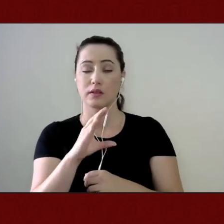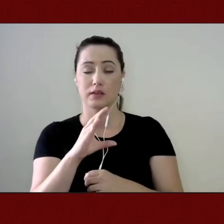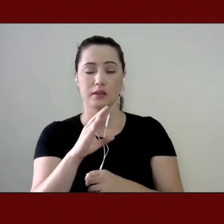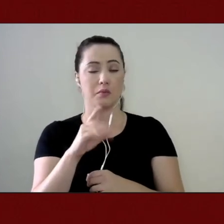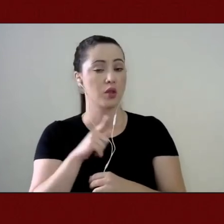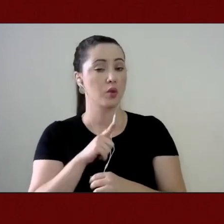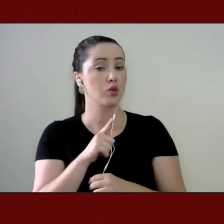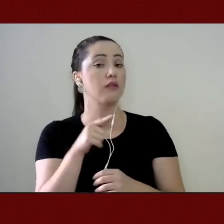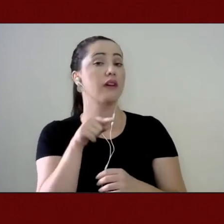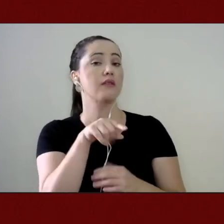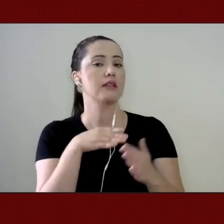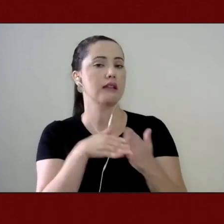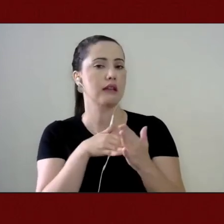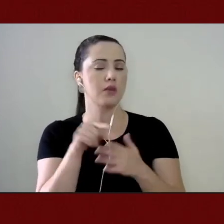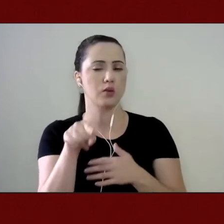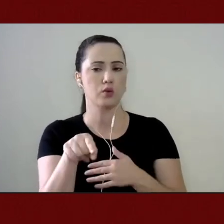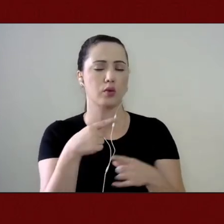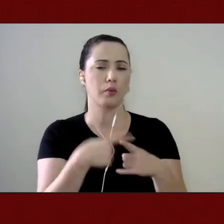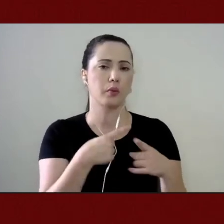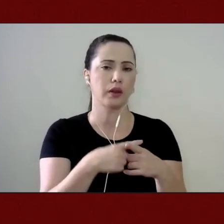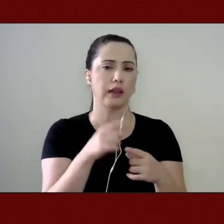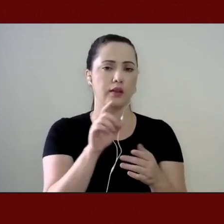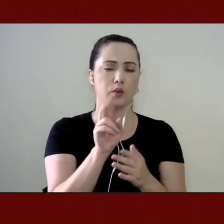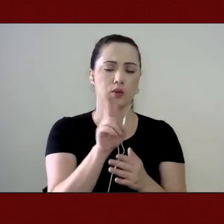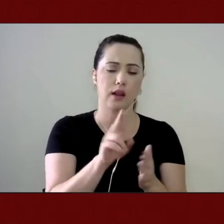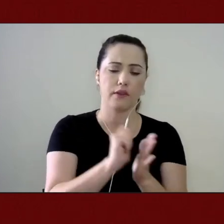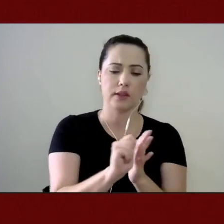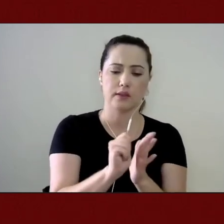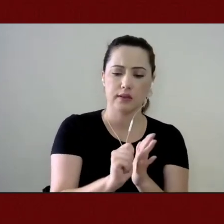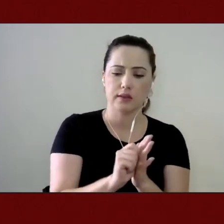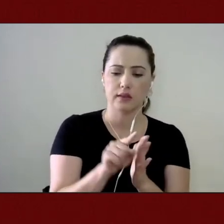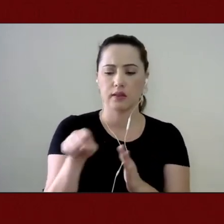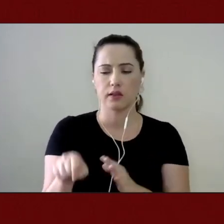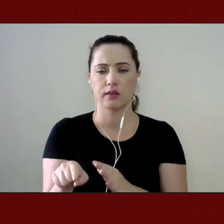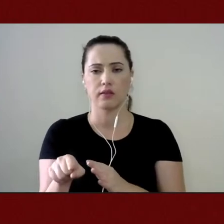tivemos aquilo que foi muito forte no Chile, que era chamada